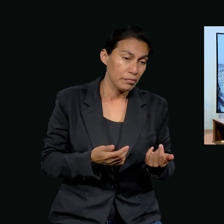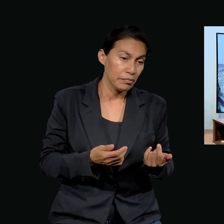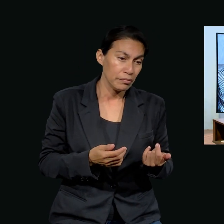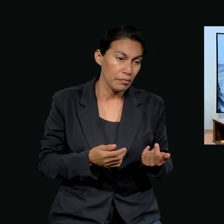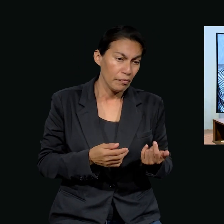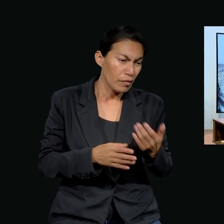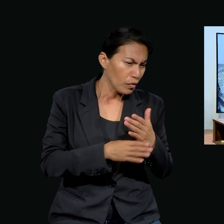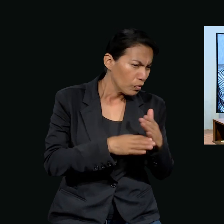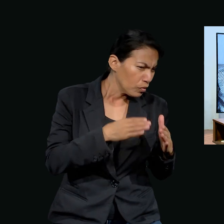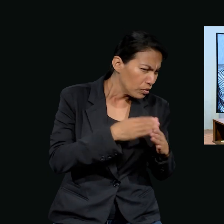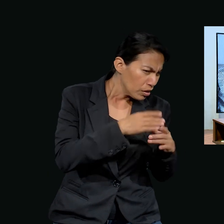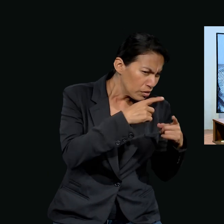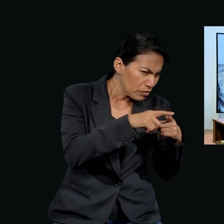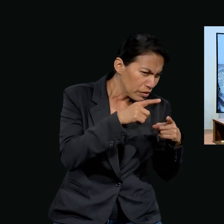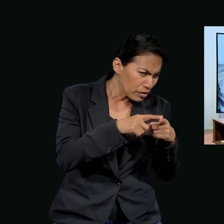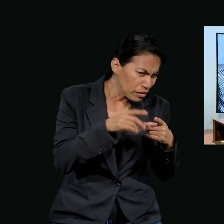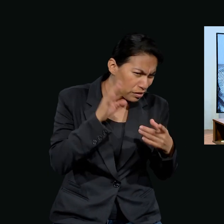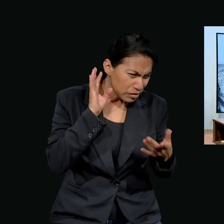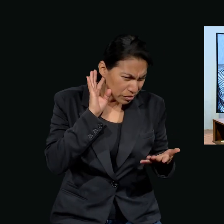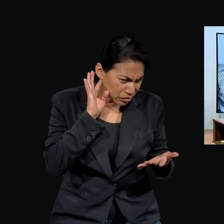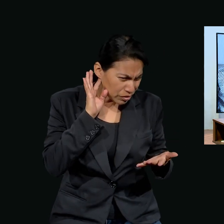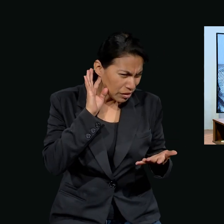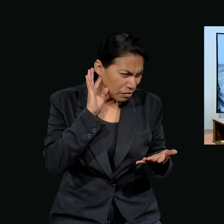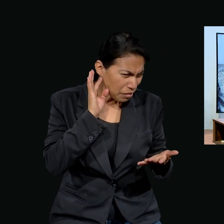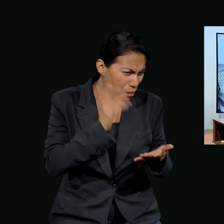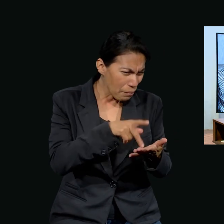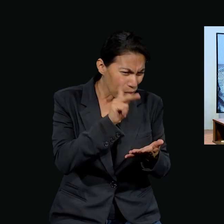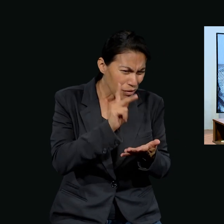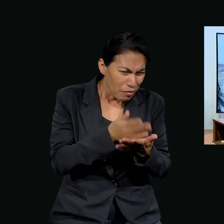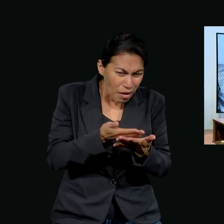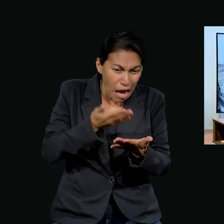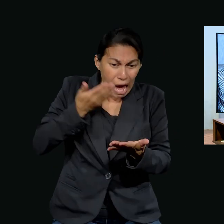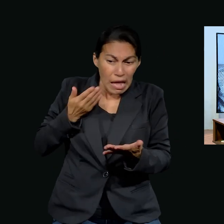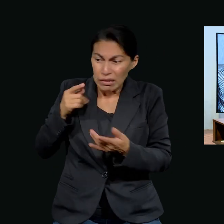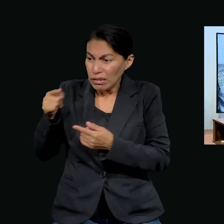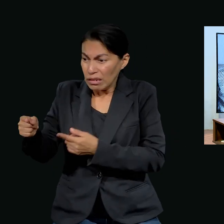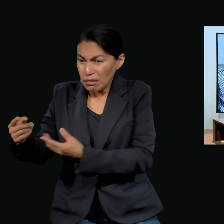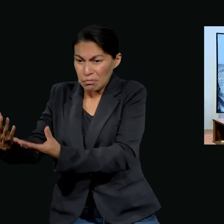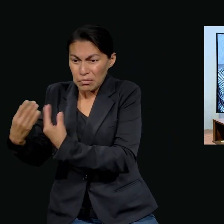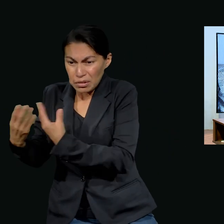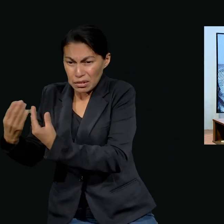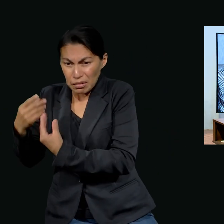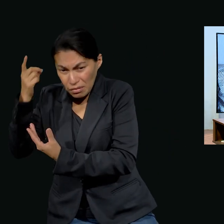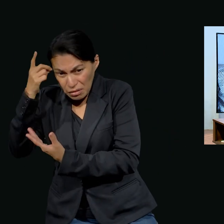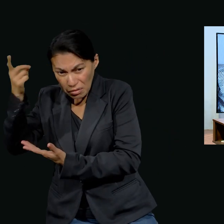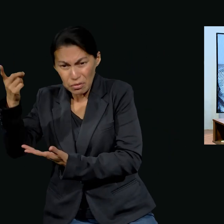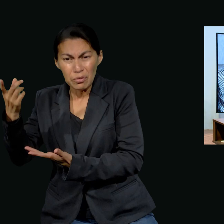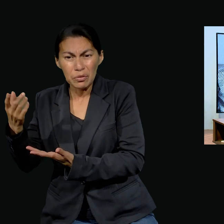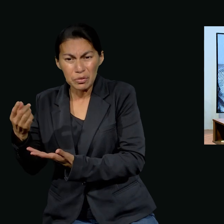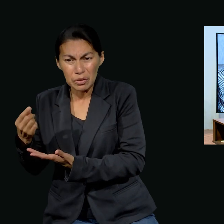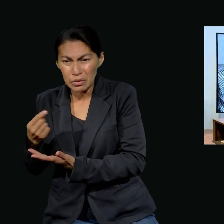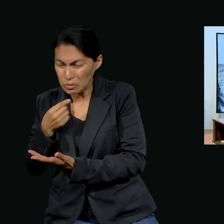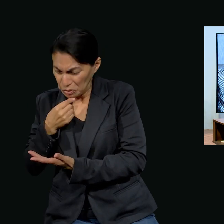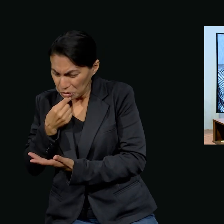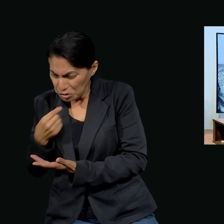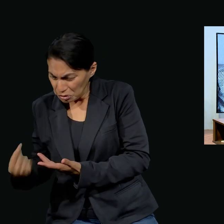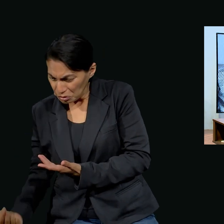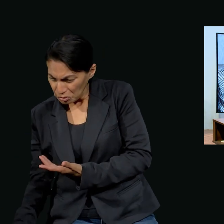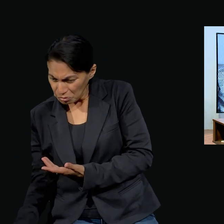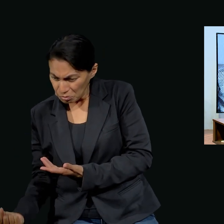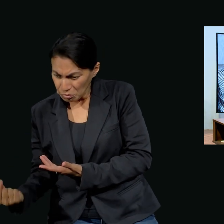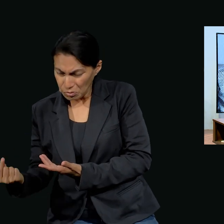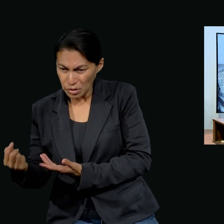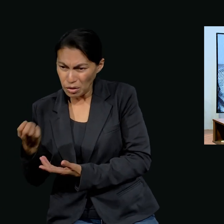lo otro, eran conceptos que escuchaba que me chocaban con lo que yo había oído antes, cuando más niño, en la